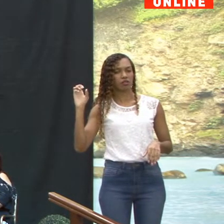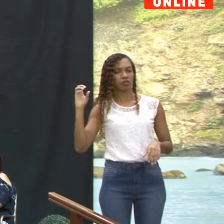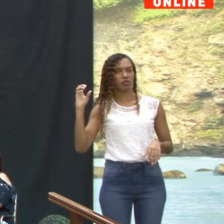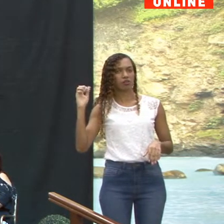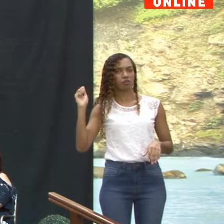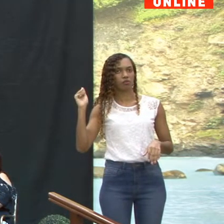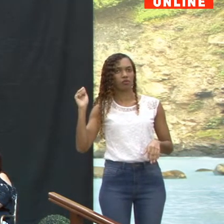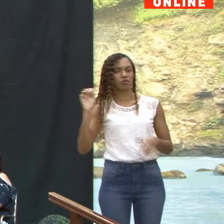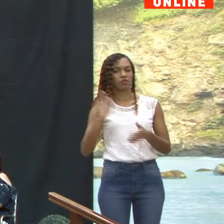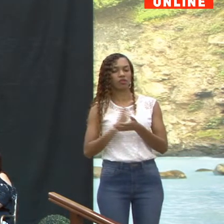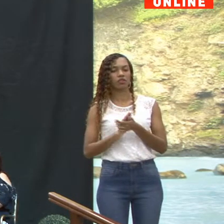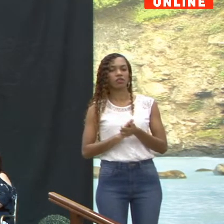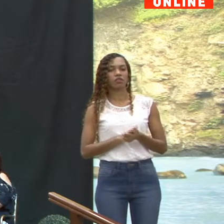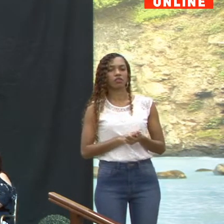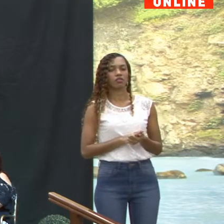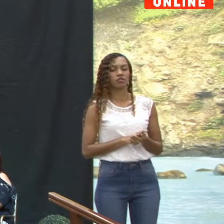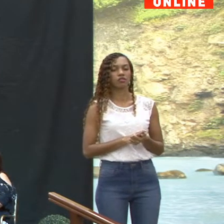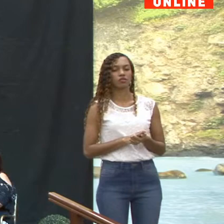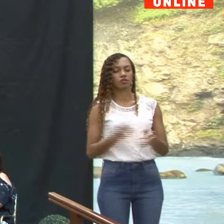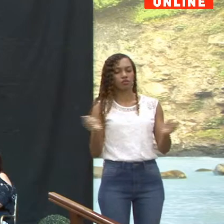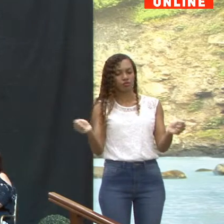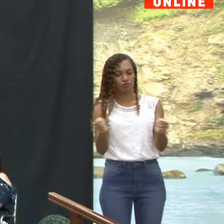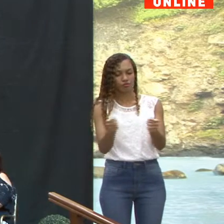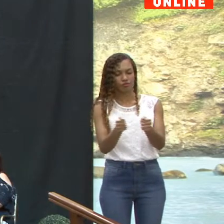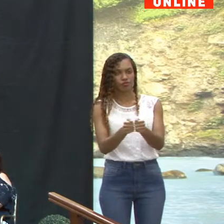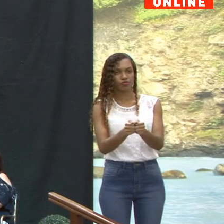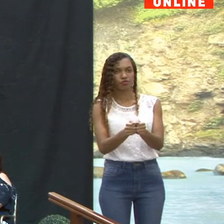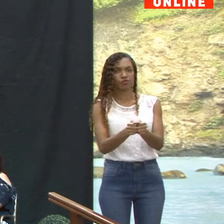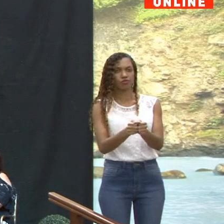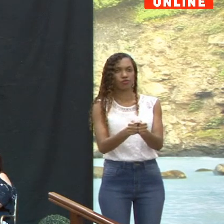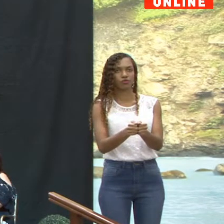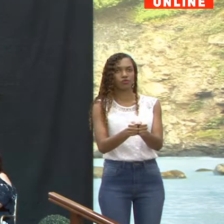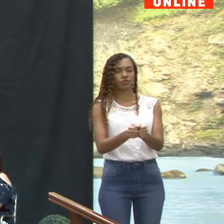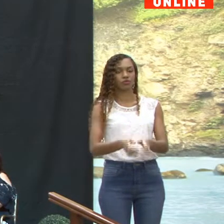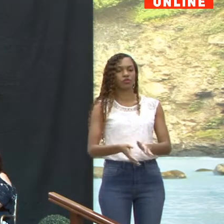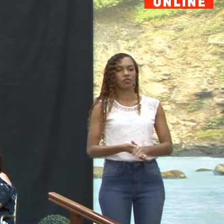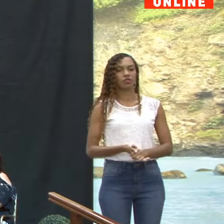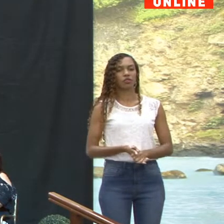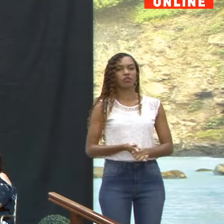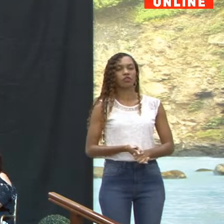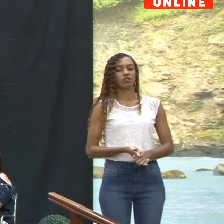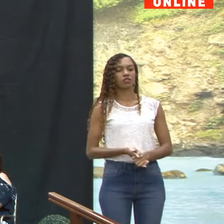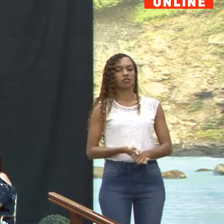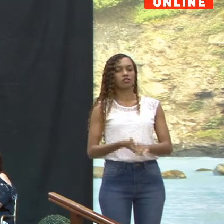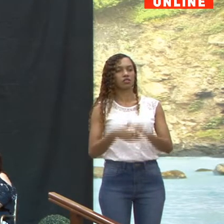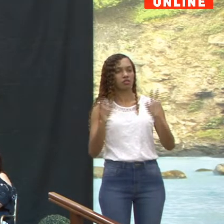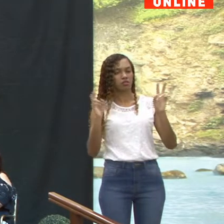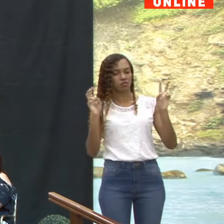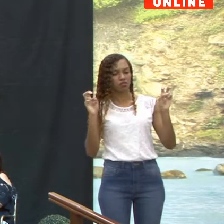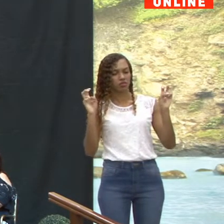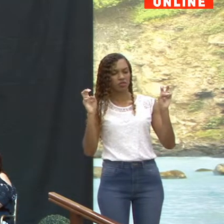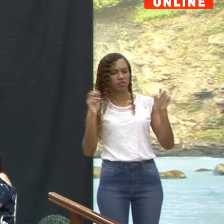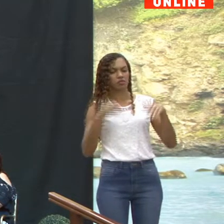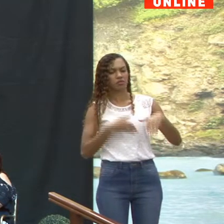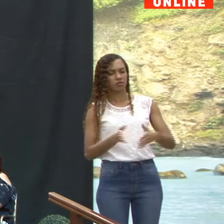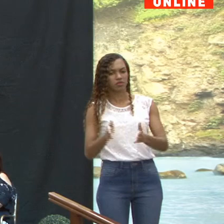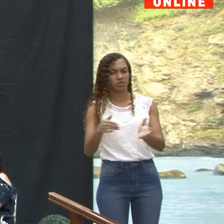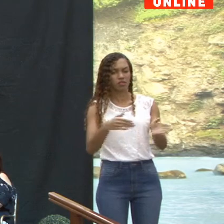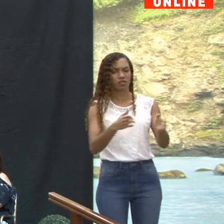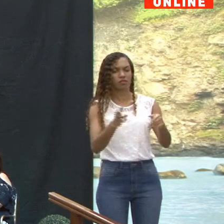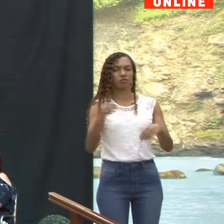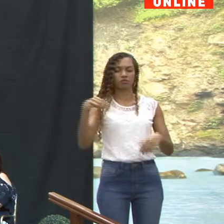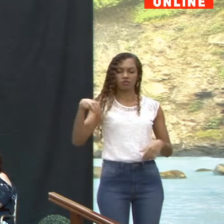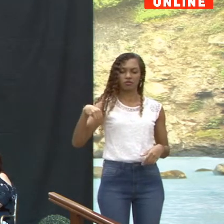é o que eu queria deixar a vocês, que possam refletir nesse domingo, nesse maio, domingo da família.